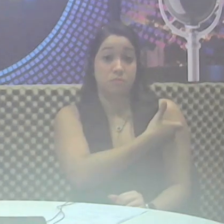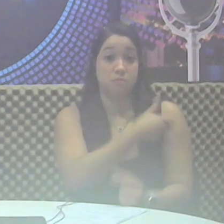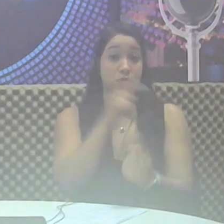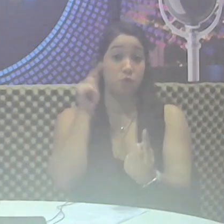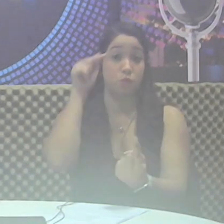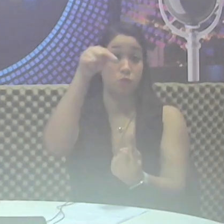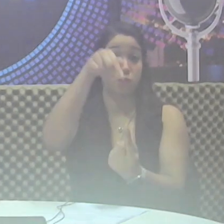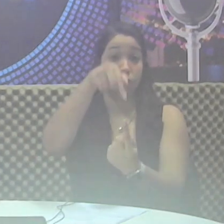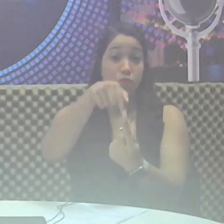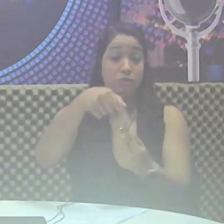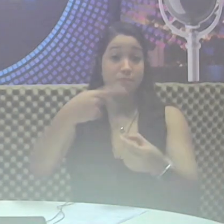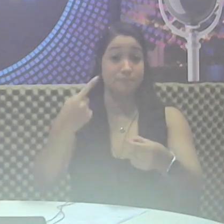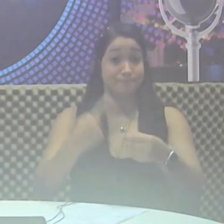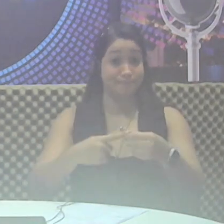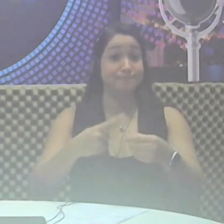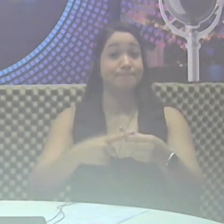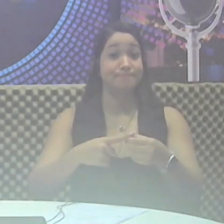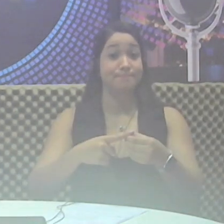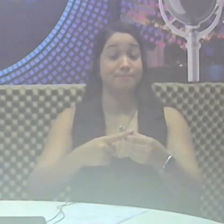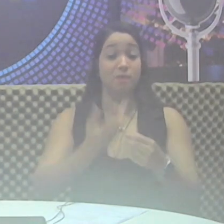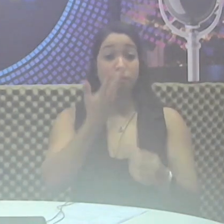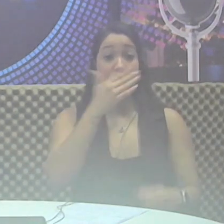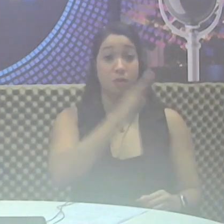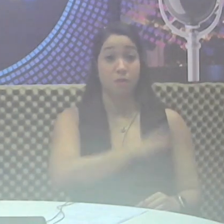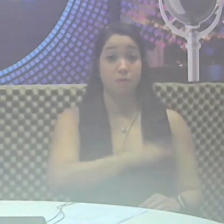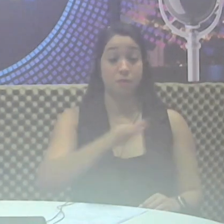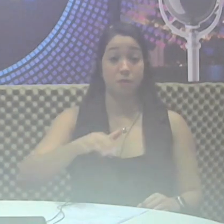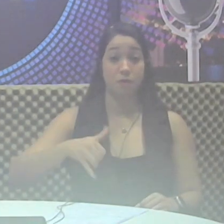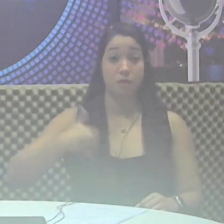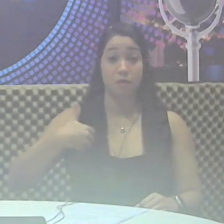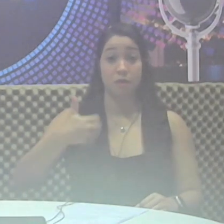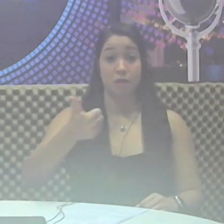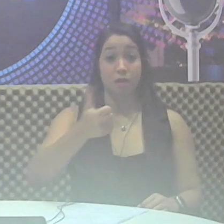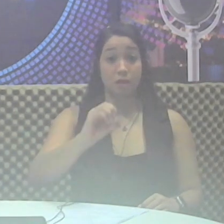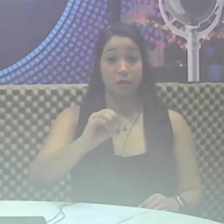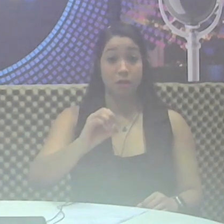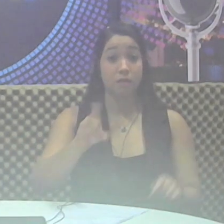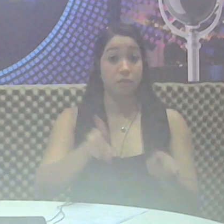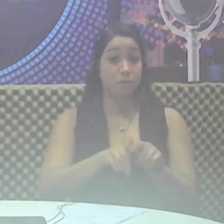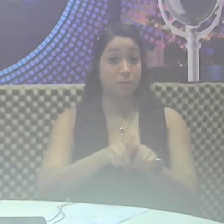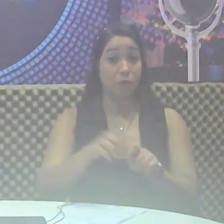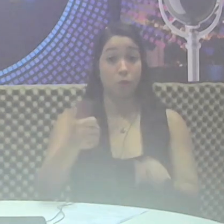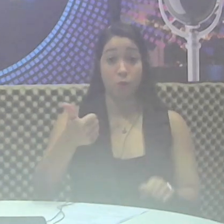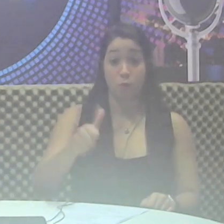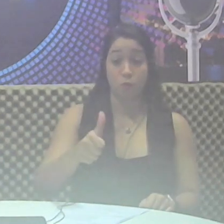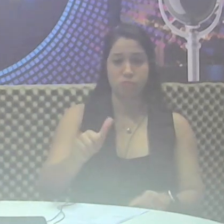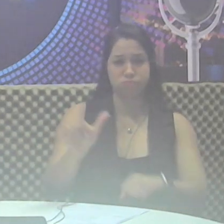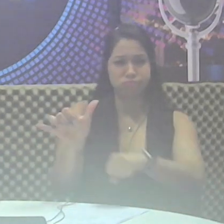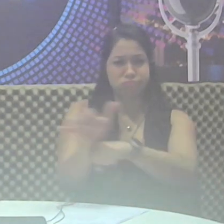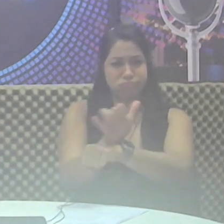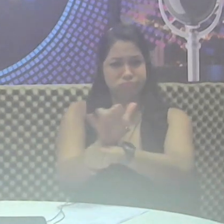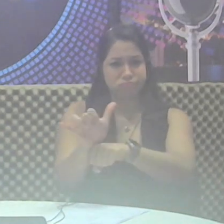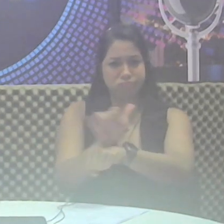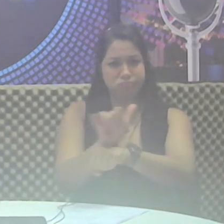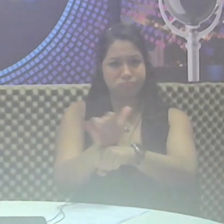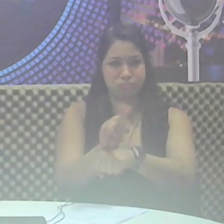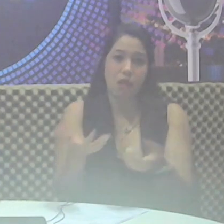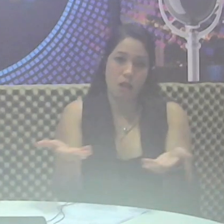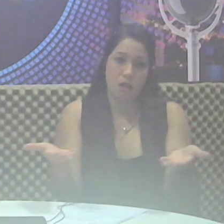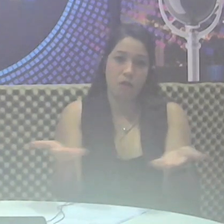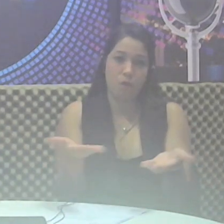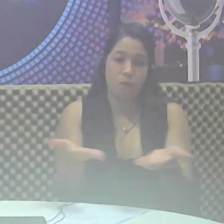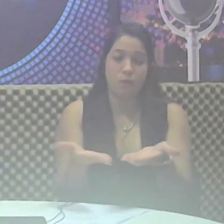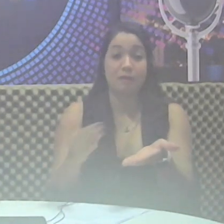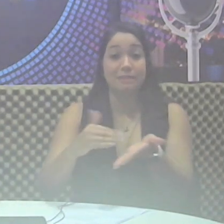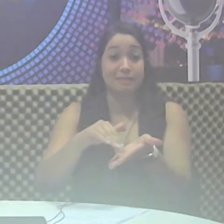público-alvo na cidade, definido para crianças de 10 a 11 anos. A estratégia adotada, neste primeiro momento,